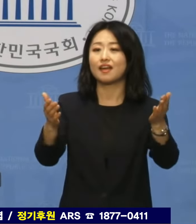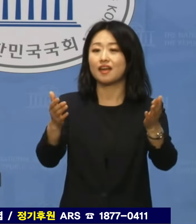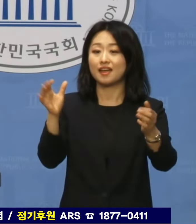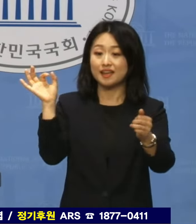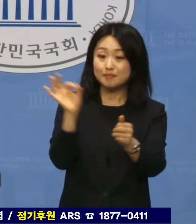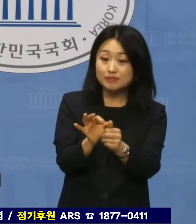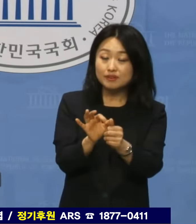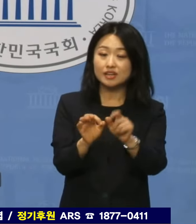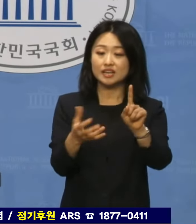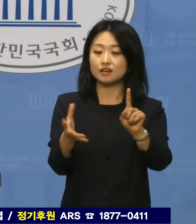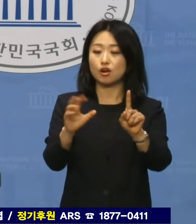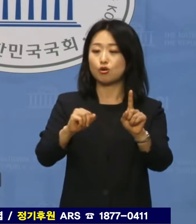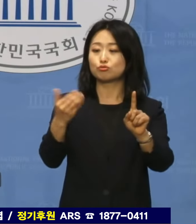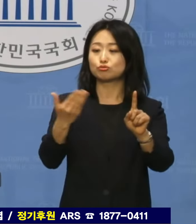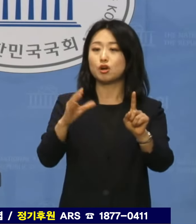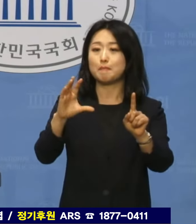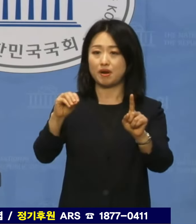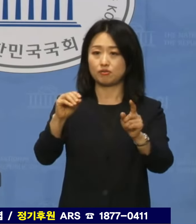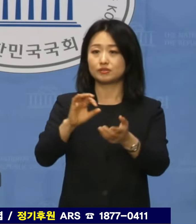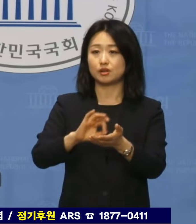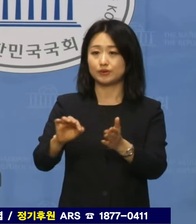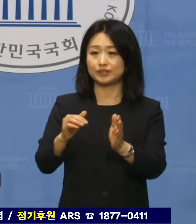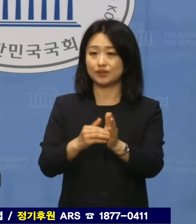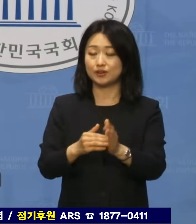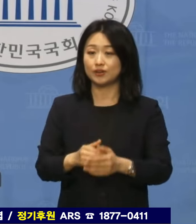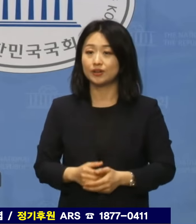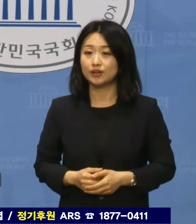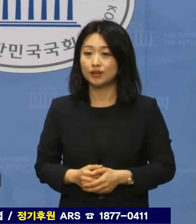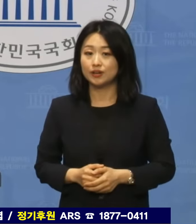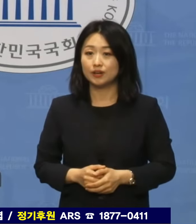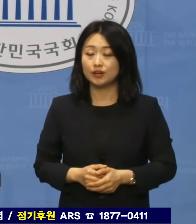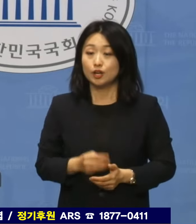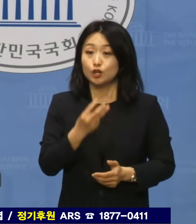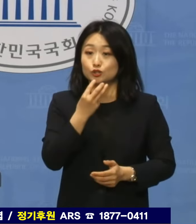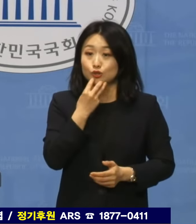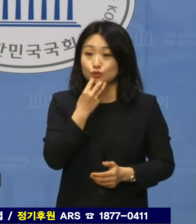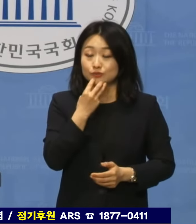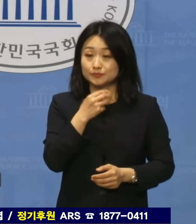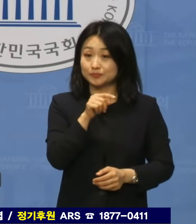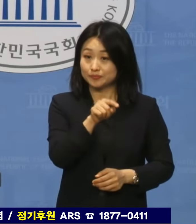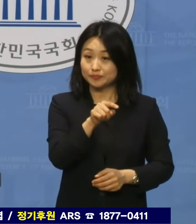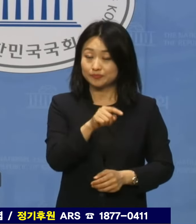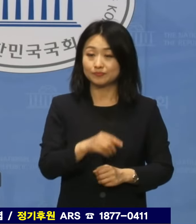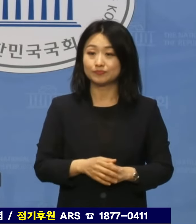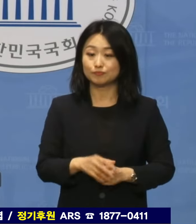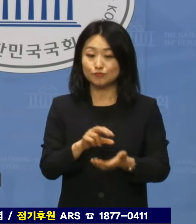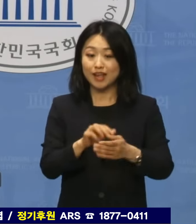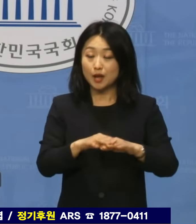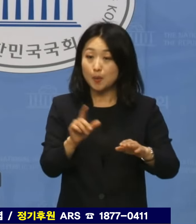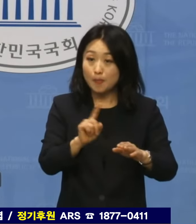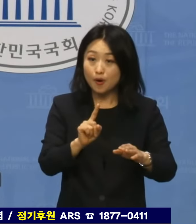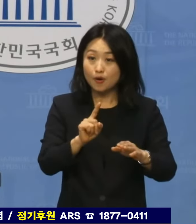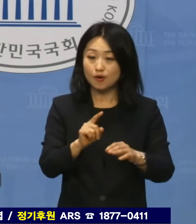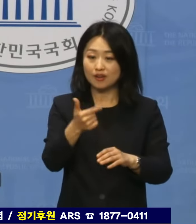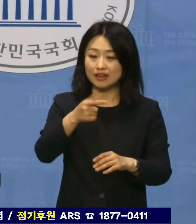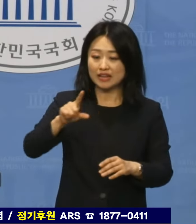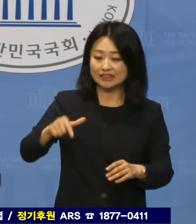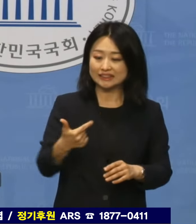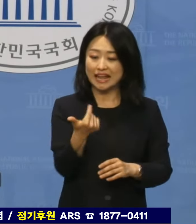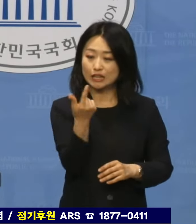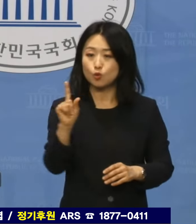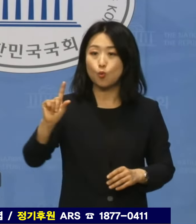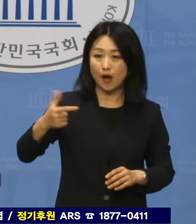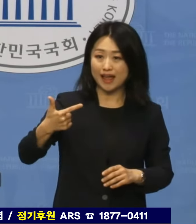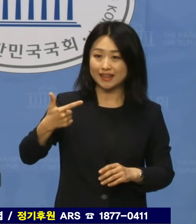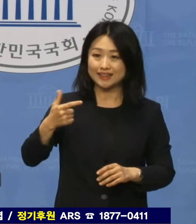국비 1억 9천만 원이 투입됐습니다. 앞서 서울시는 저출생 대책으로 정관 난관 보건시술비